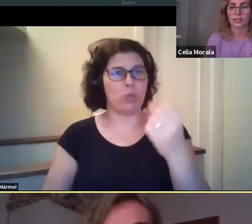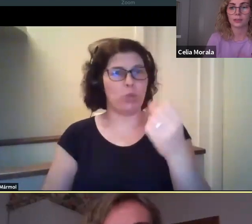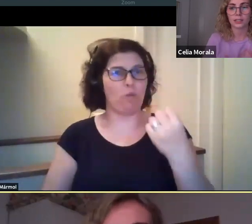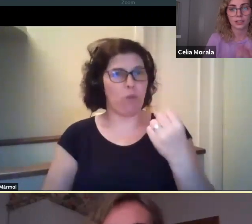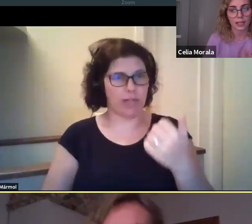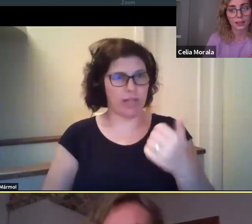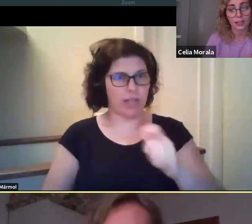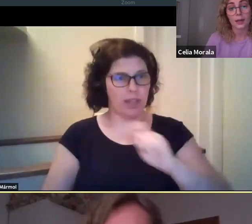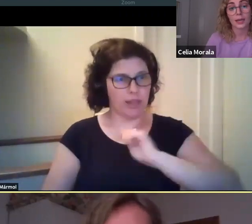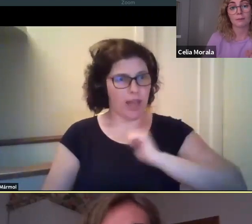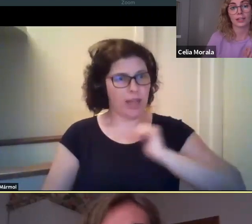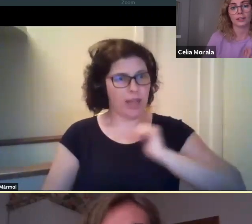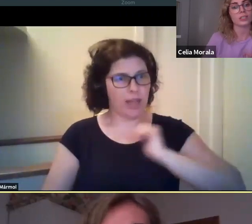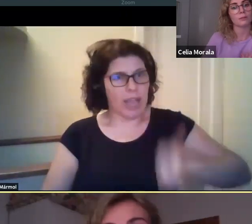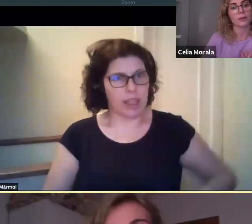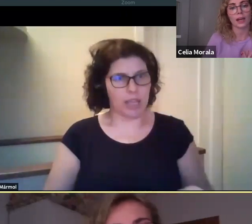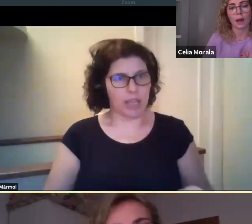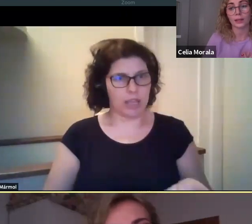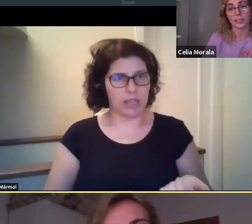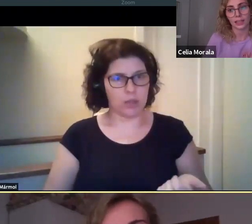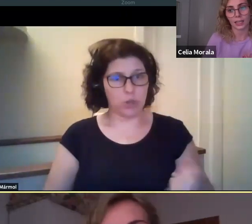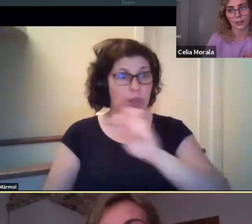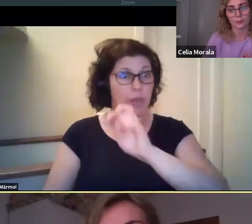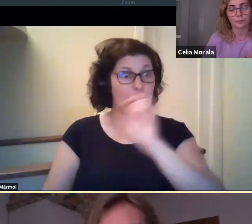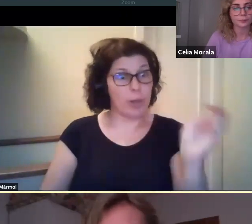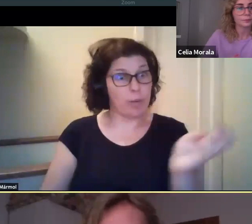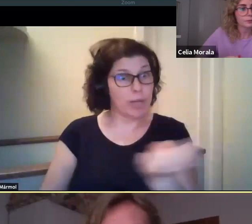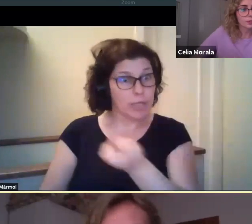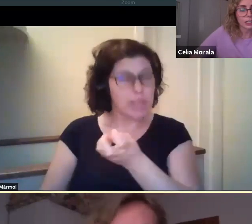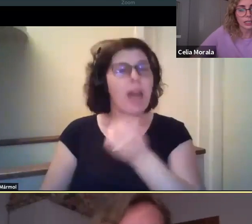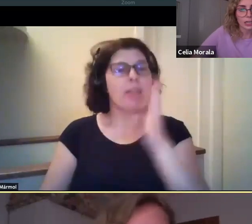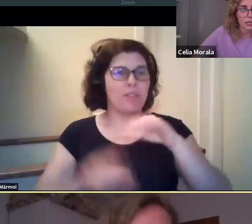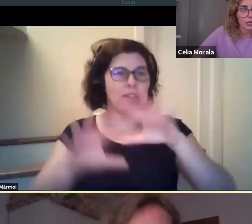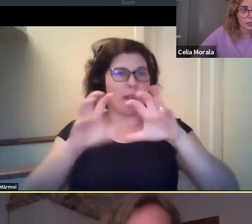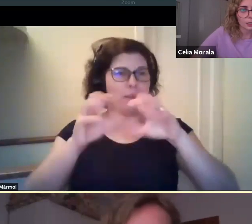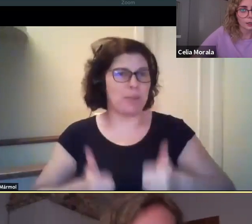cuanto más diversidad, mayor siempre aprendizaje.